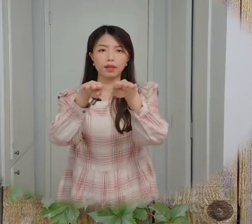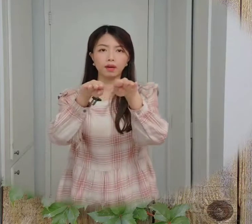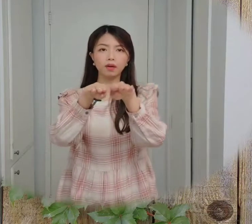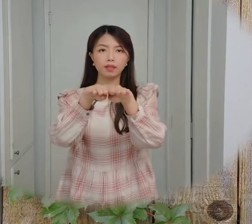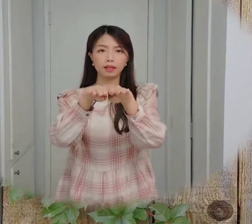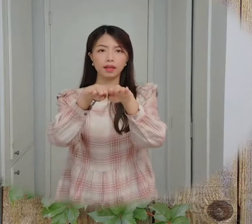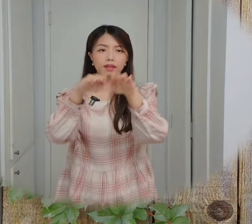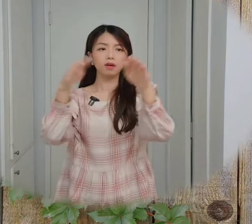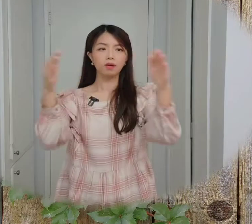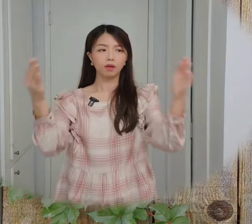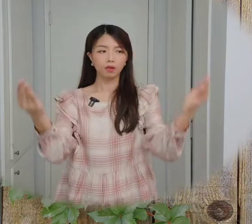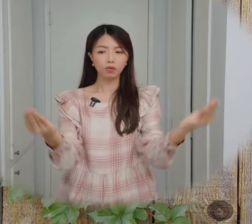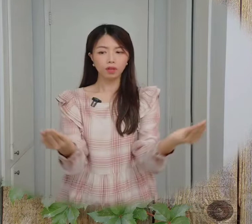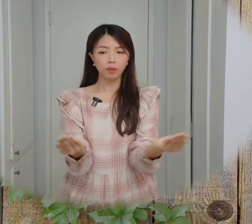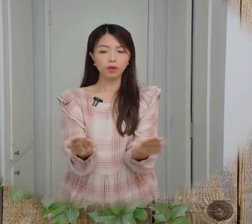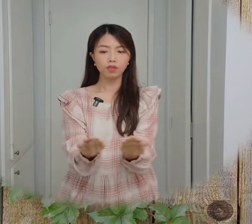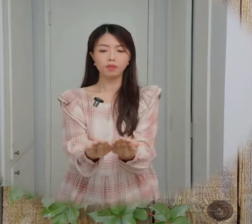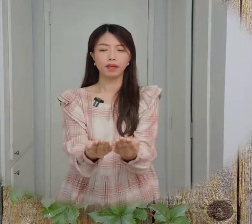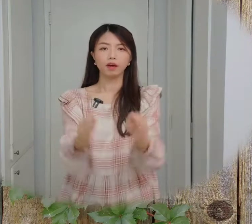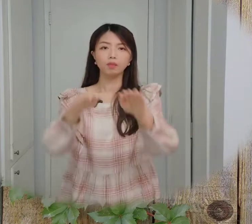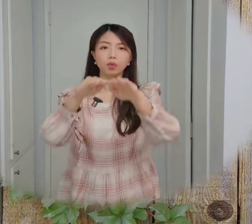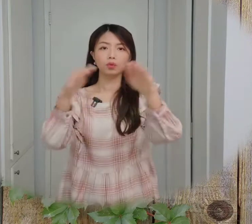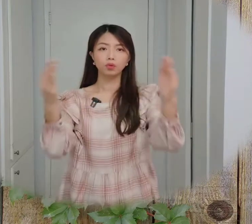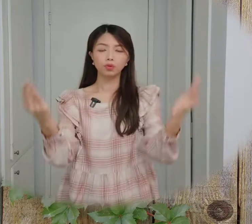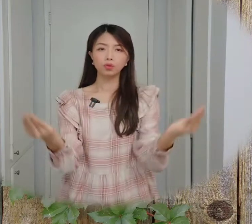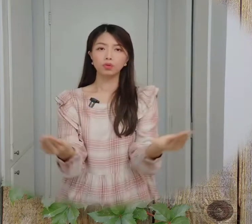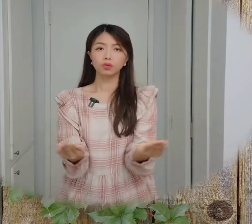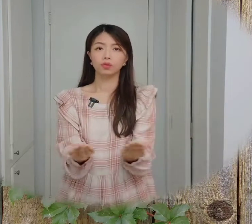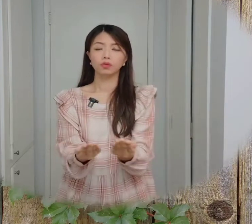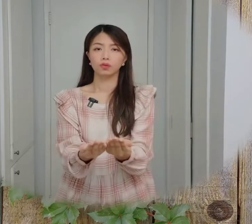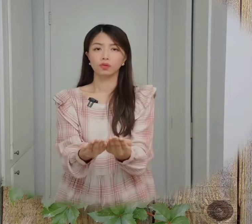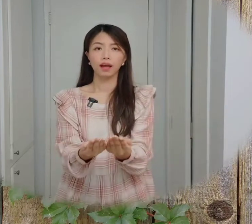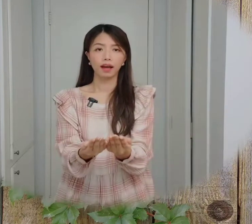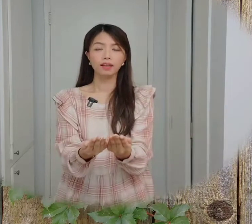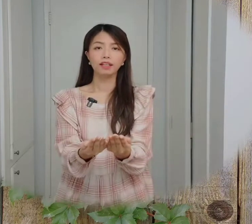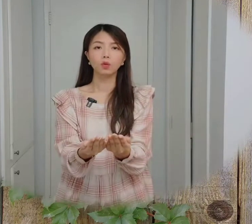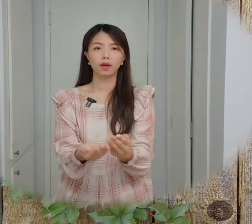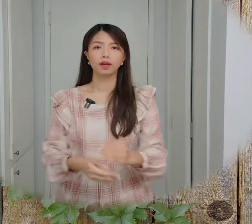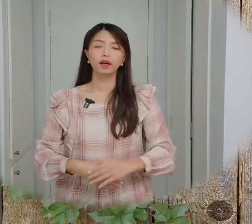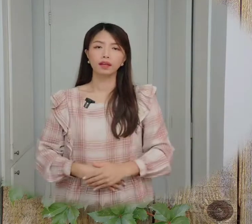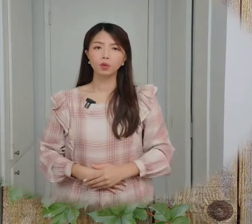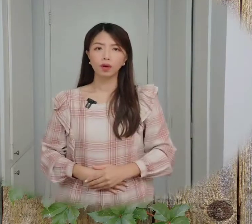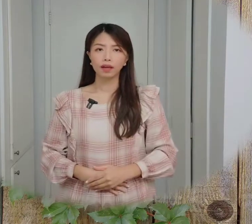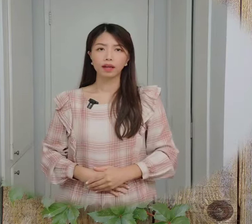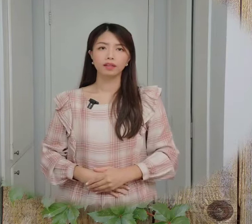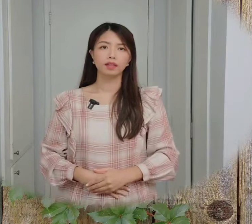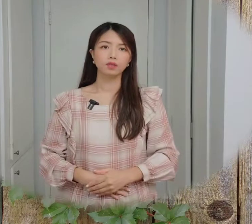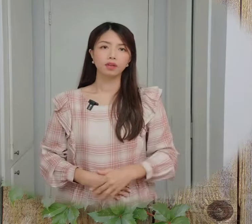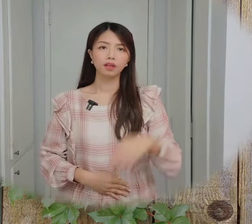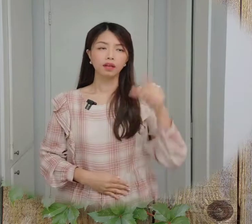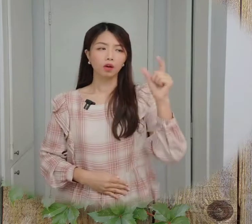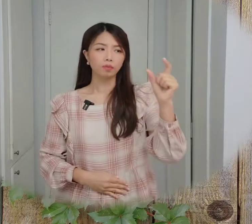보이게 해서 이 상태에서 이렇게 둥글게 표현해 주시면 돼요. 모두 다 기도해. 기도하다 라는